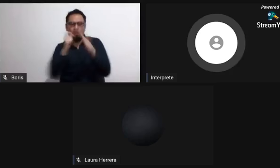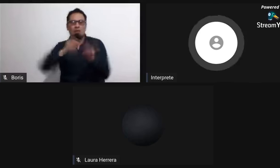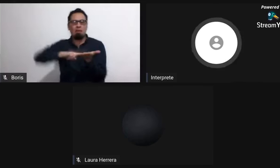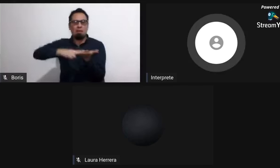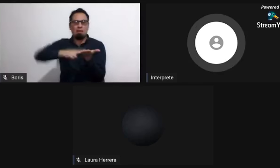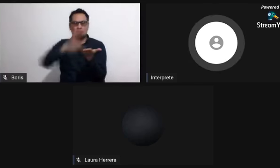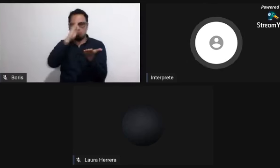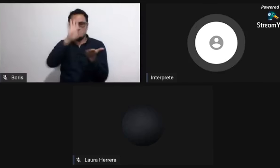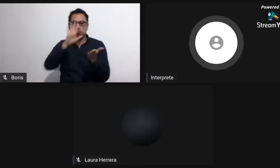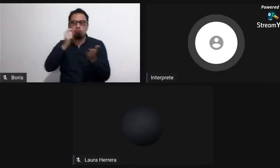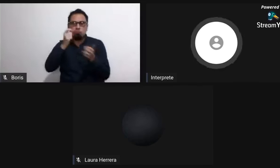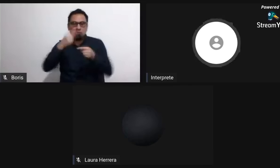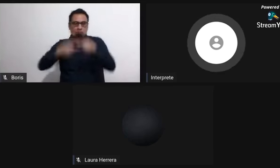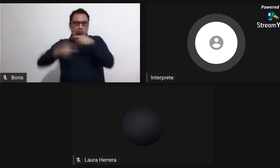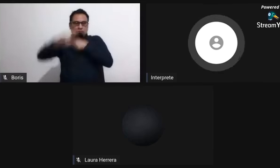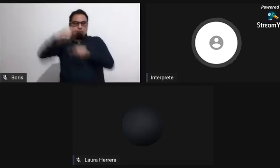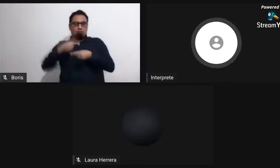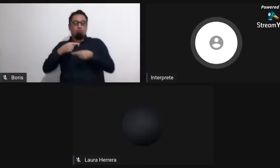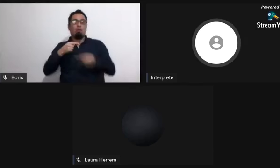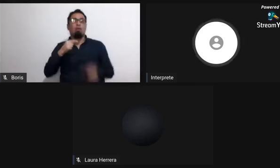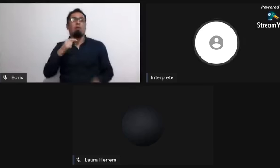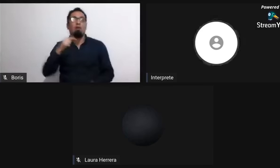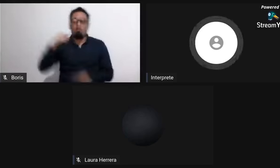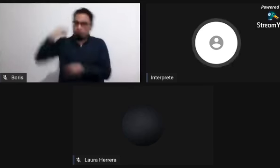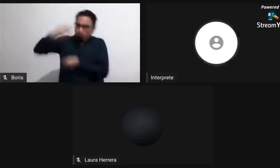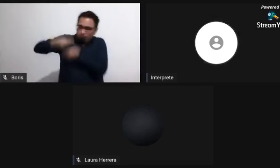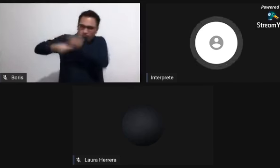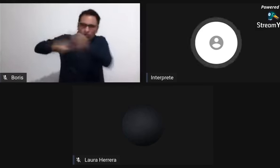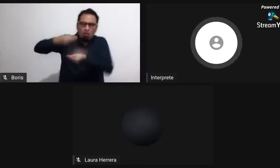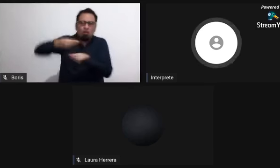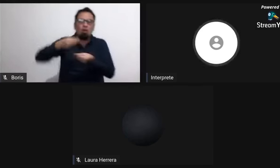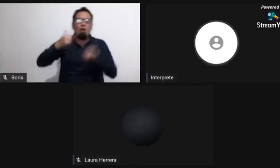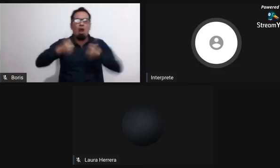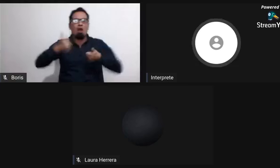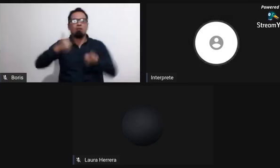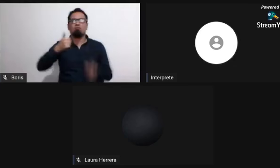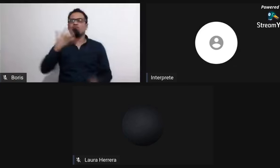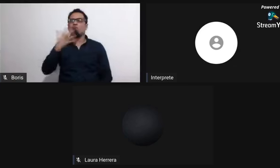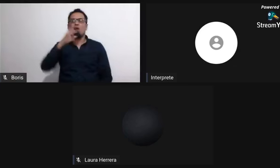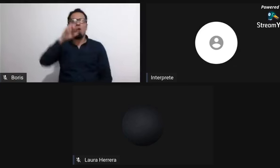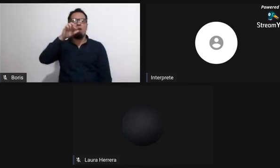Que perseguían más que todo era el tema de la herencia de la tierra.